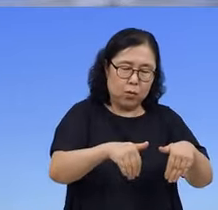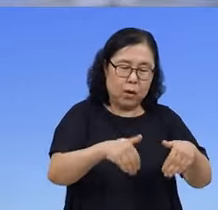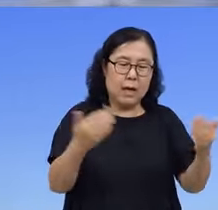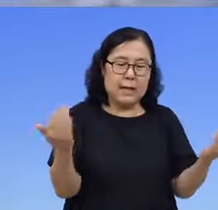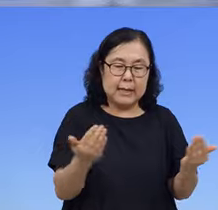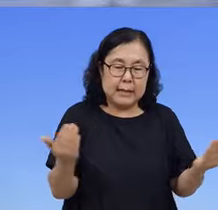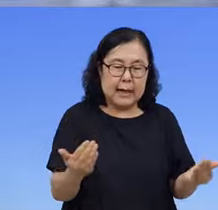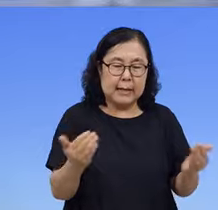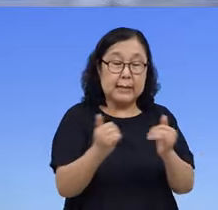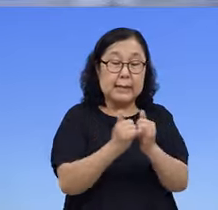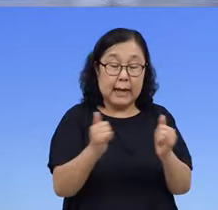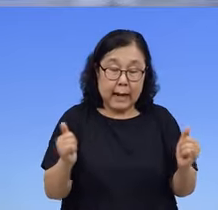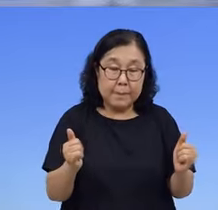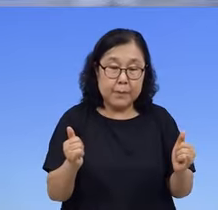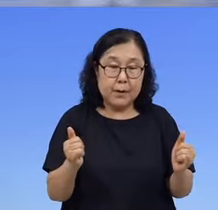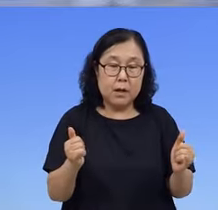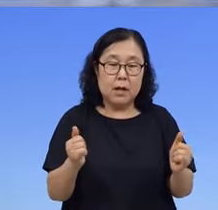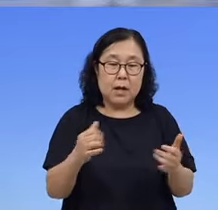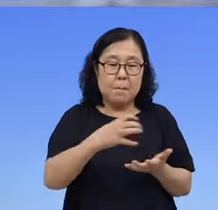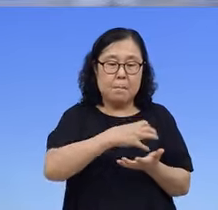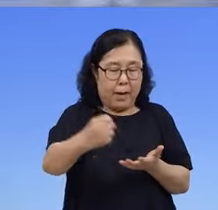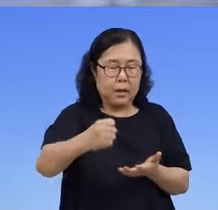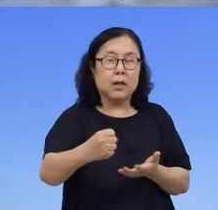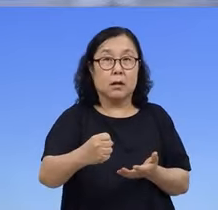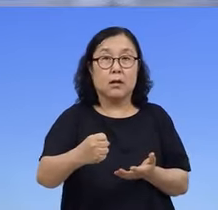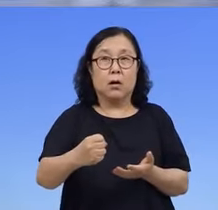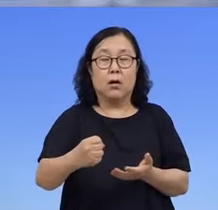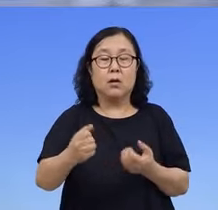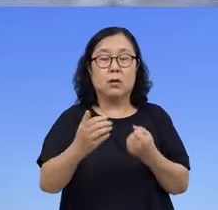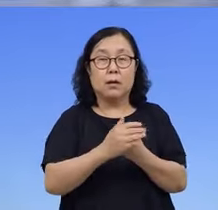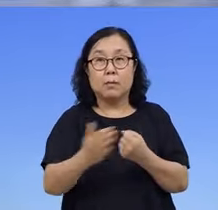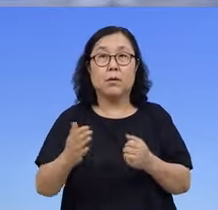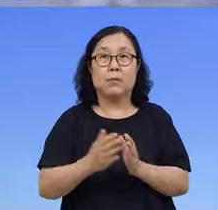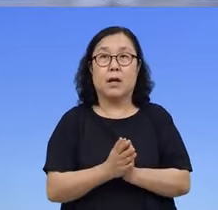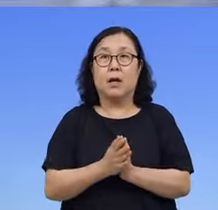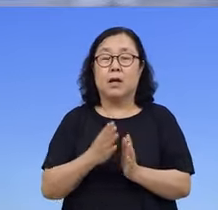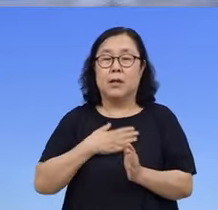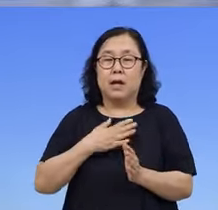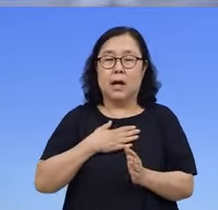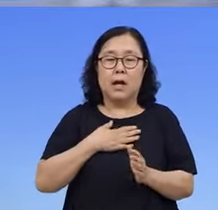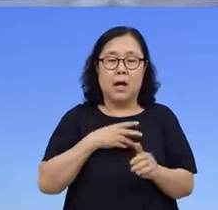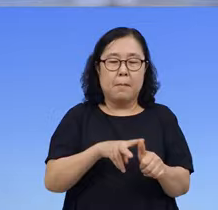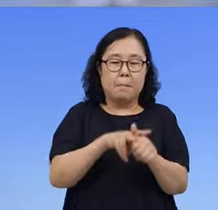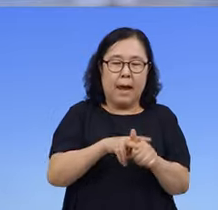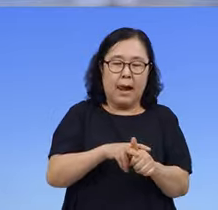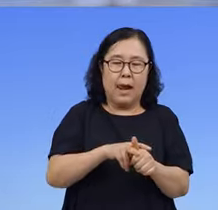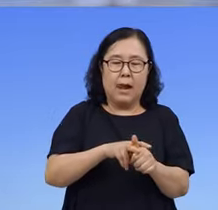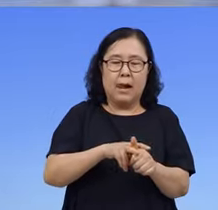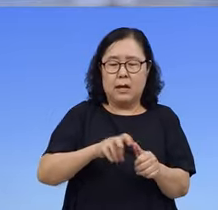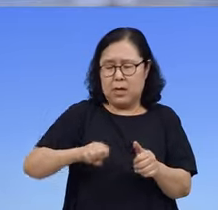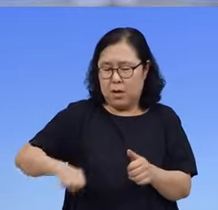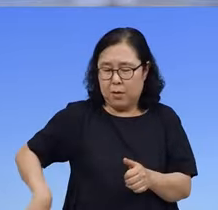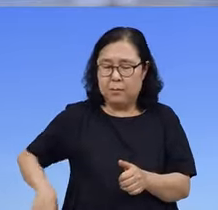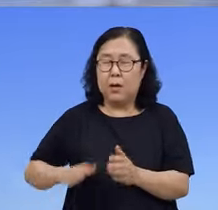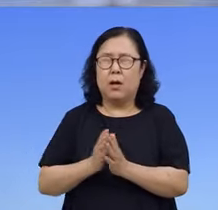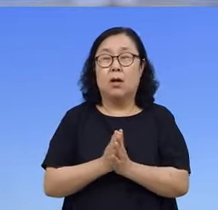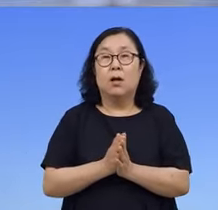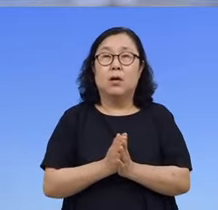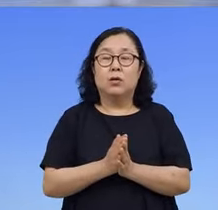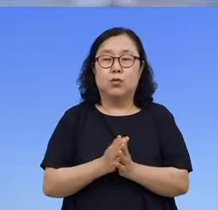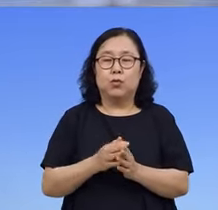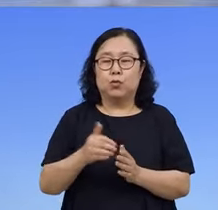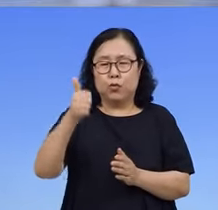거, 노동 인력을 빼앗기는, 손해보는 거. 말 몇 마리 잃어버리면 주인이 안타깝듯이